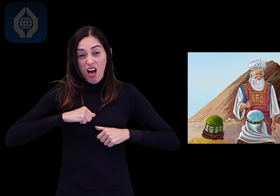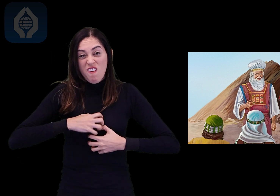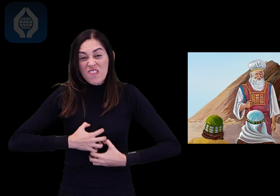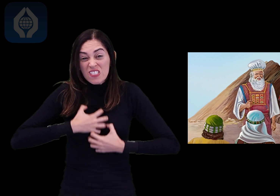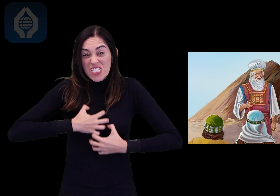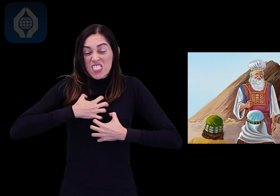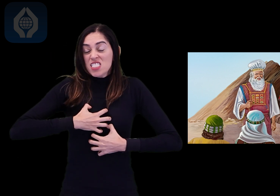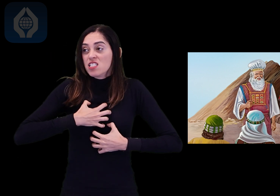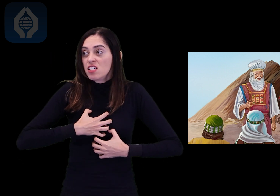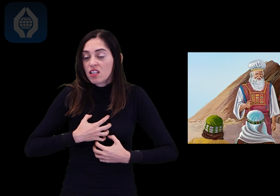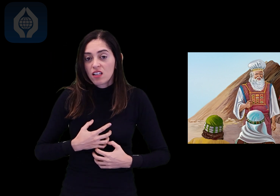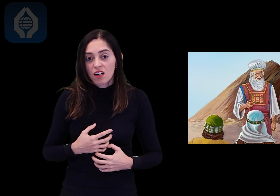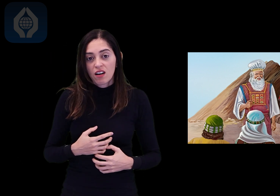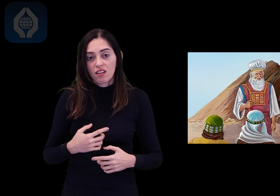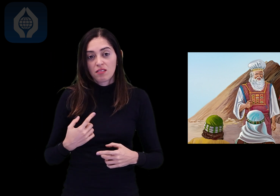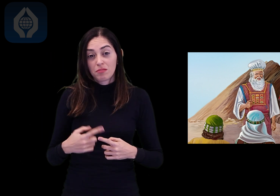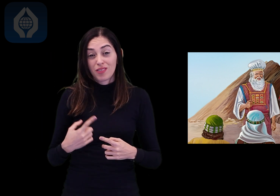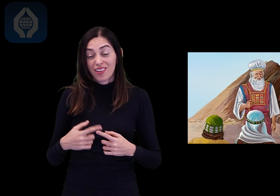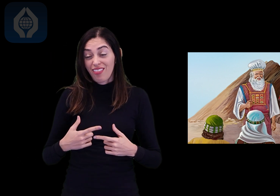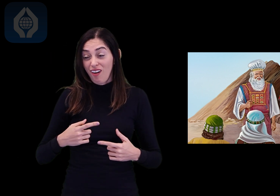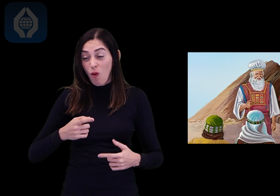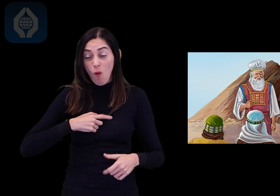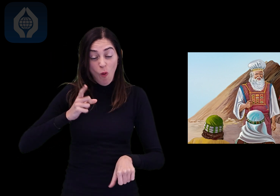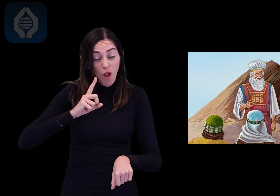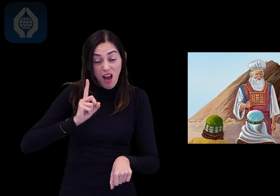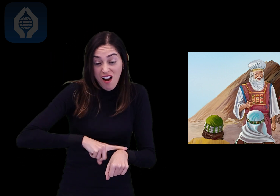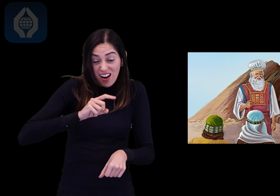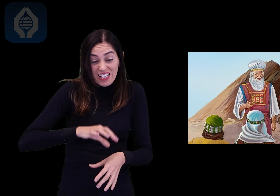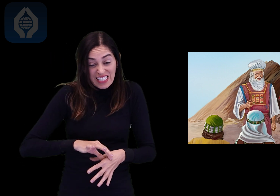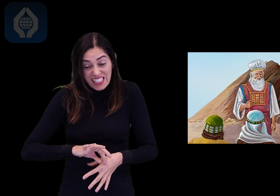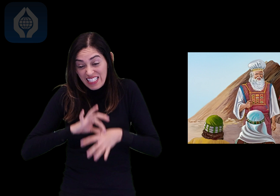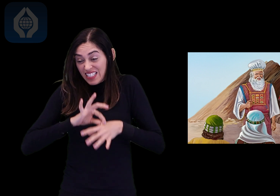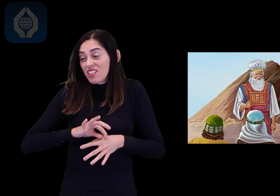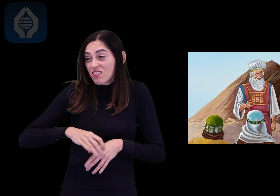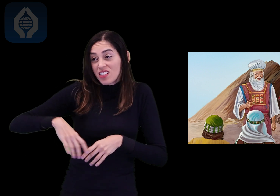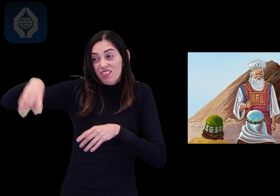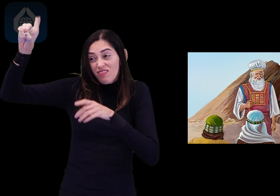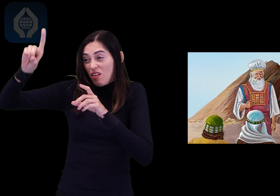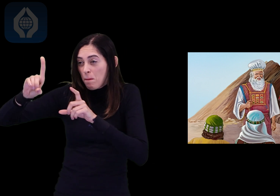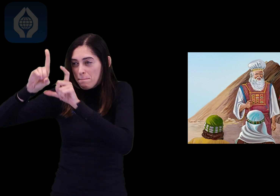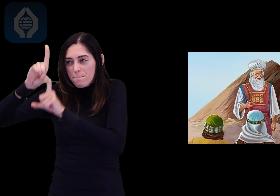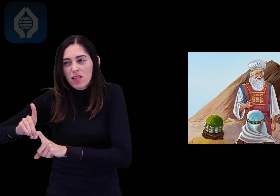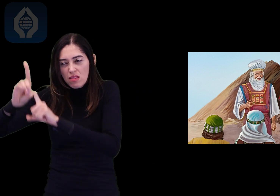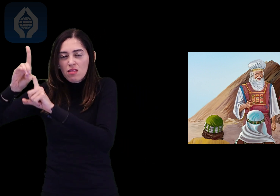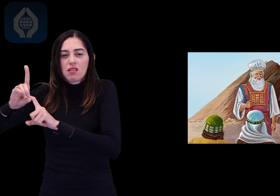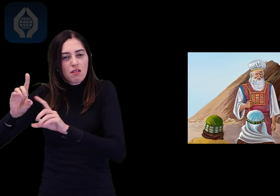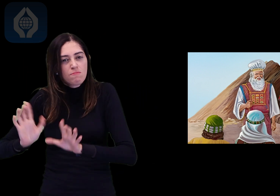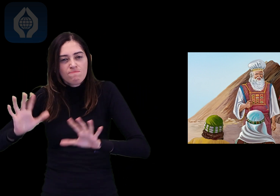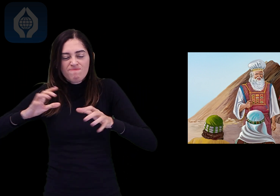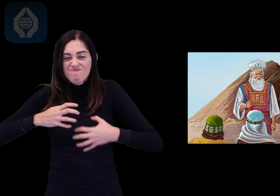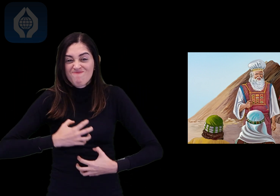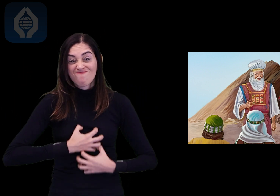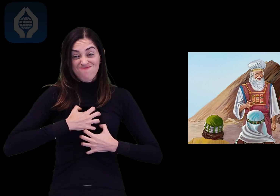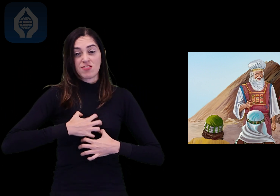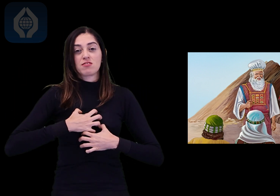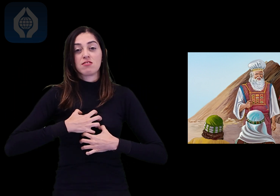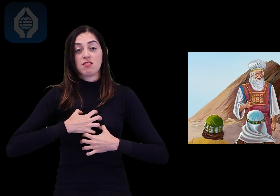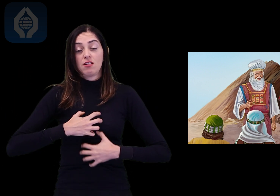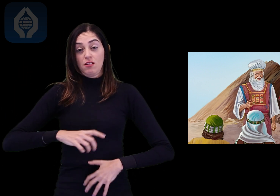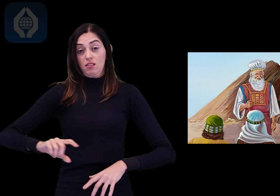estavam irados com o povo. Eles não confiaram nem dependeram do Senhor nesta situação, como fizeram quando enfrentaram outros